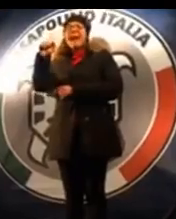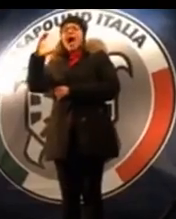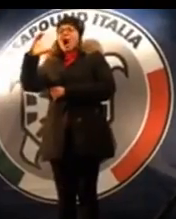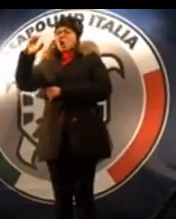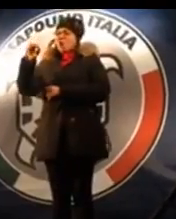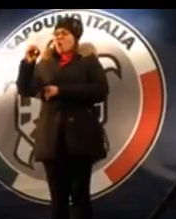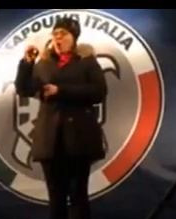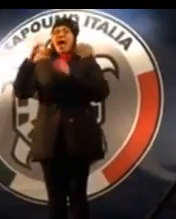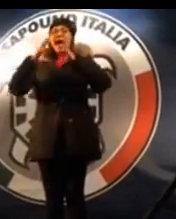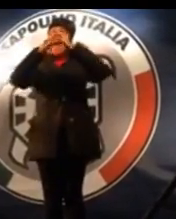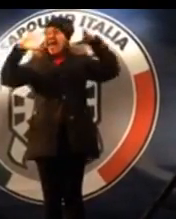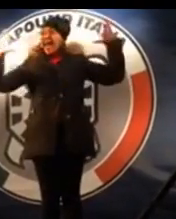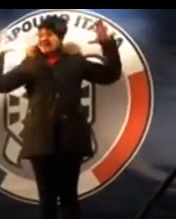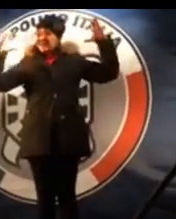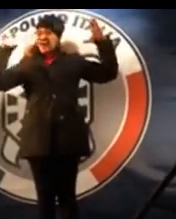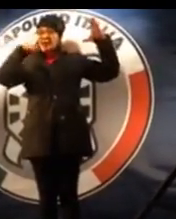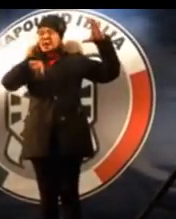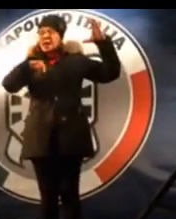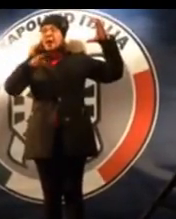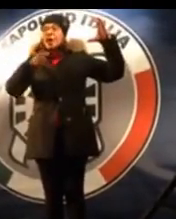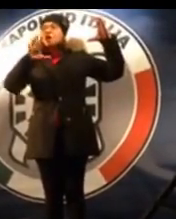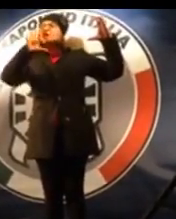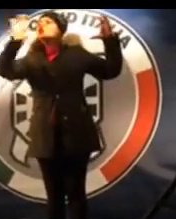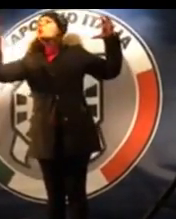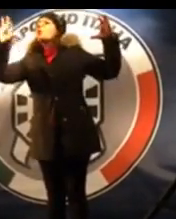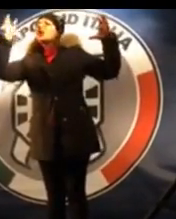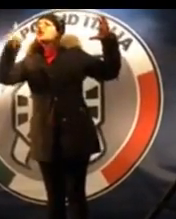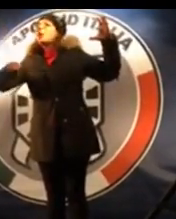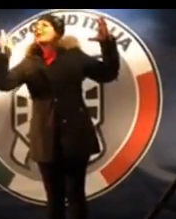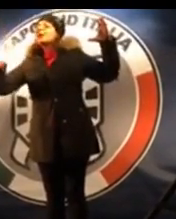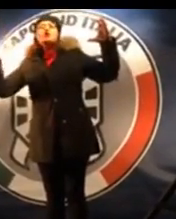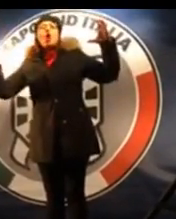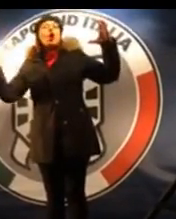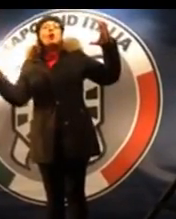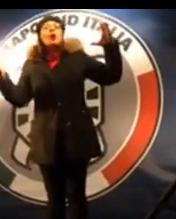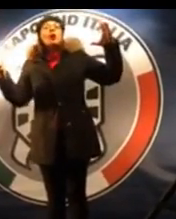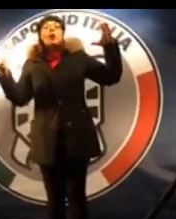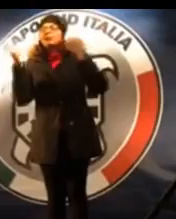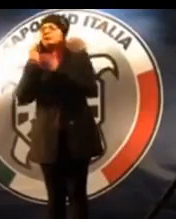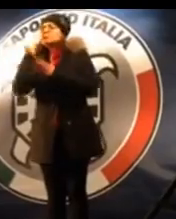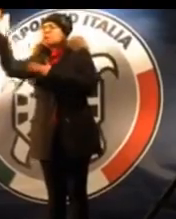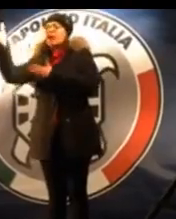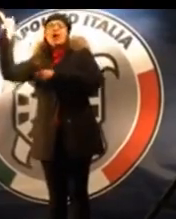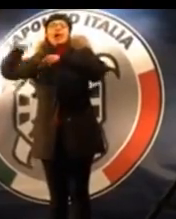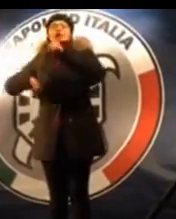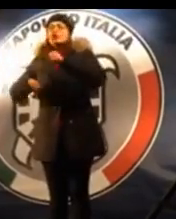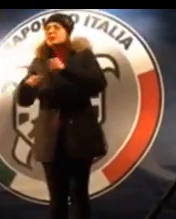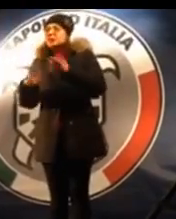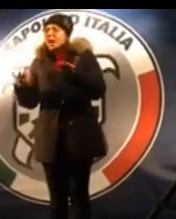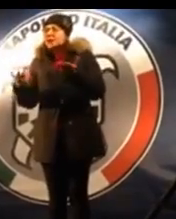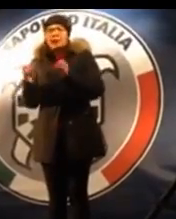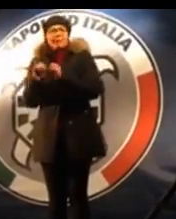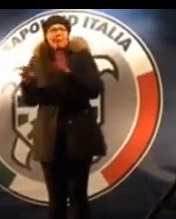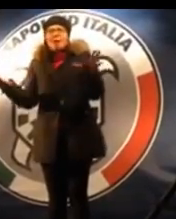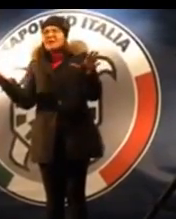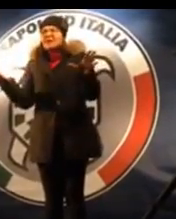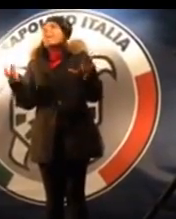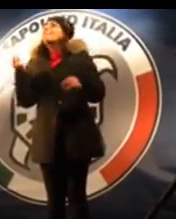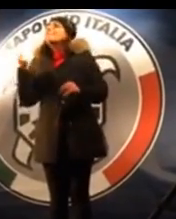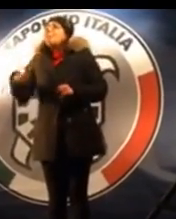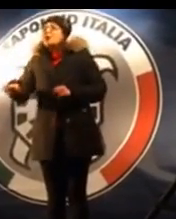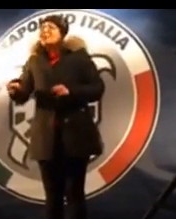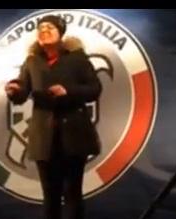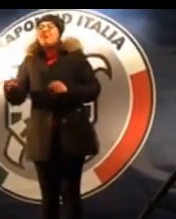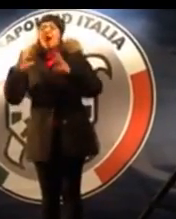cancellare il destino di 500 padri di famiglia presi e da un giorno all'altro buttati in mezzo alla strada. Perché? Perché la multinazionale vuole